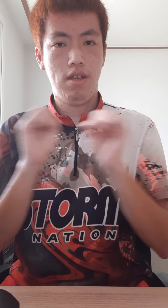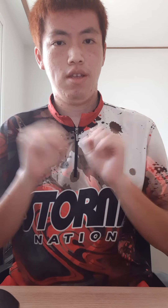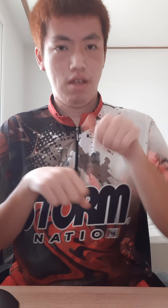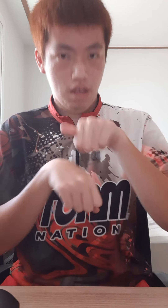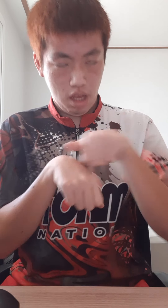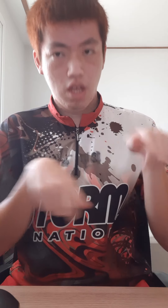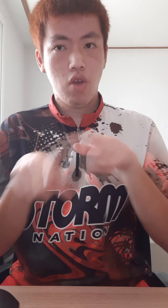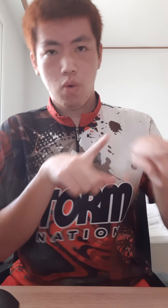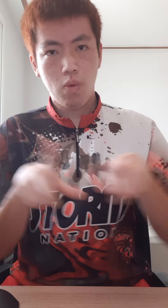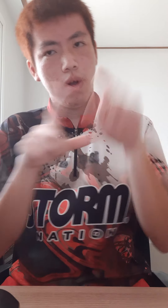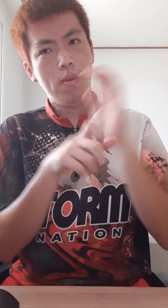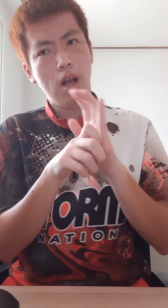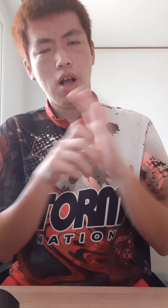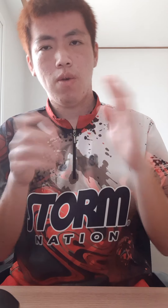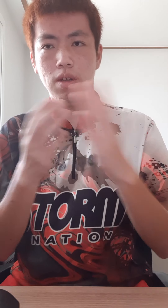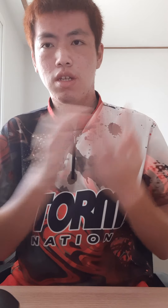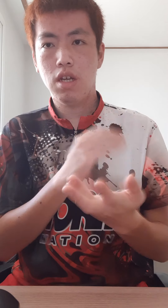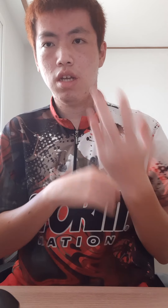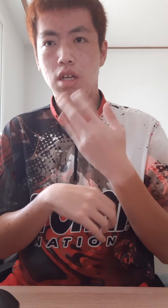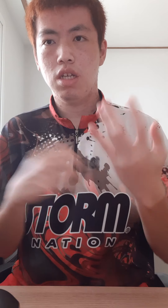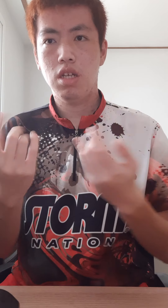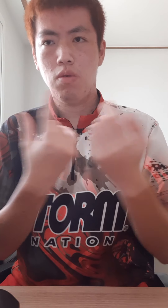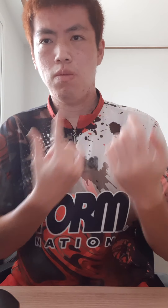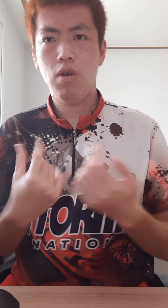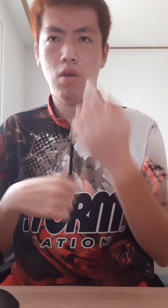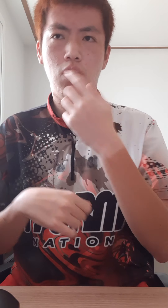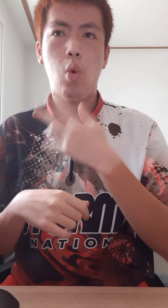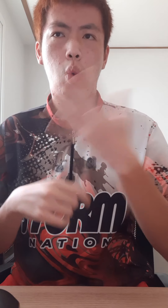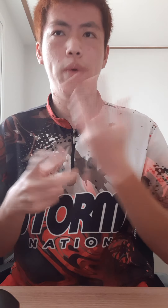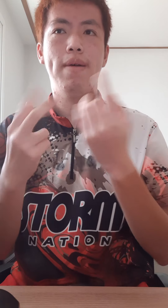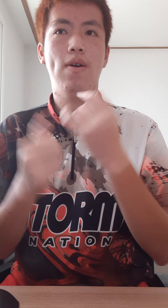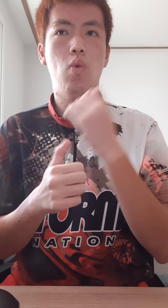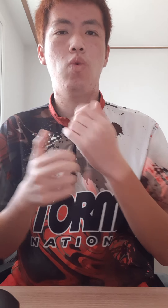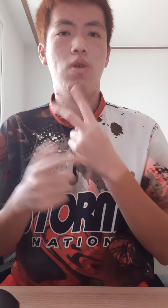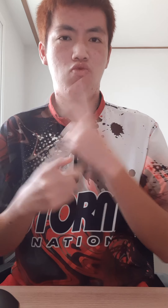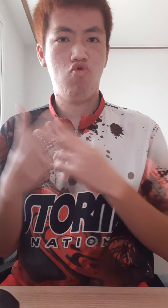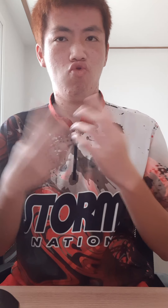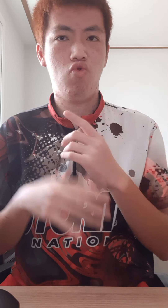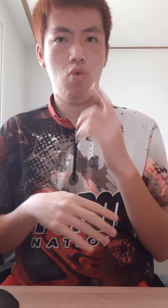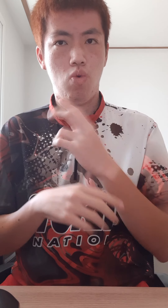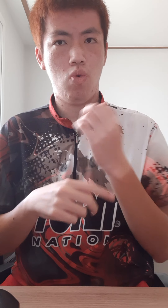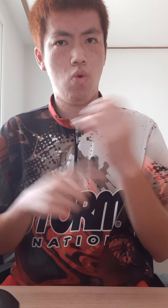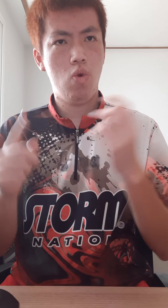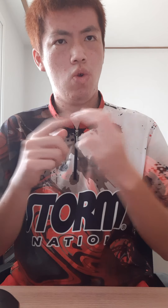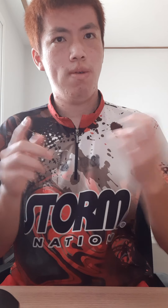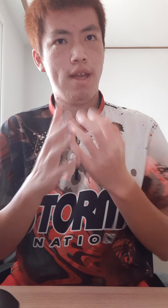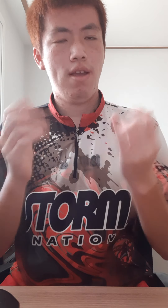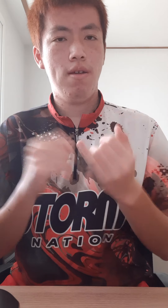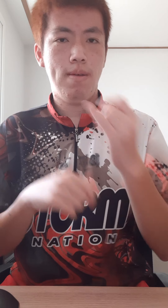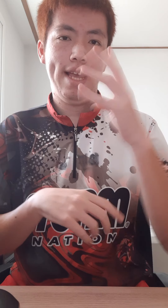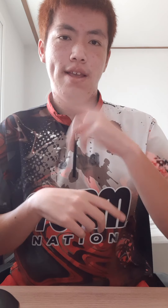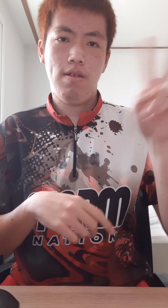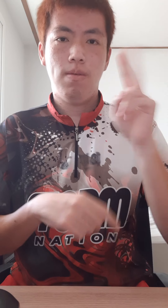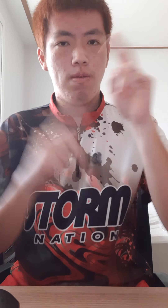1인당 장애수당과 연금 지급액은 전국 평균 58만 5,209원으로 지난해에 비해 8만 2천원가량